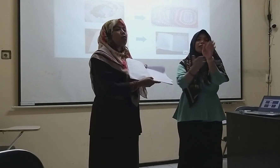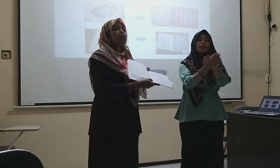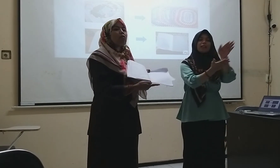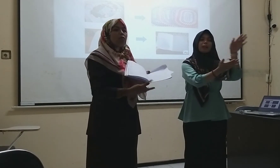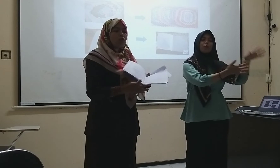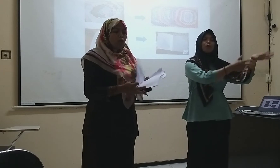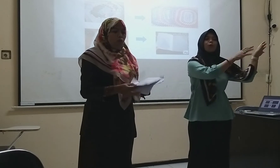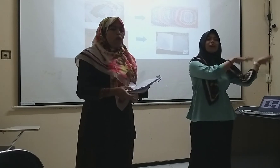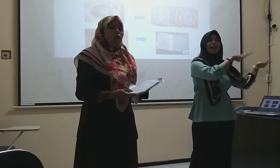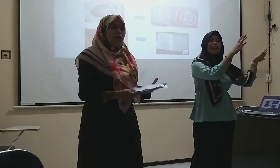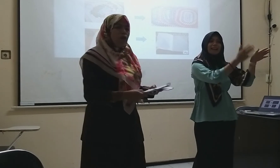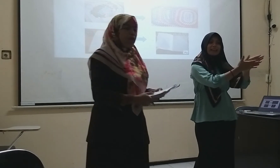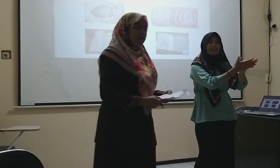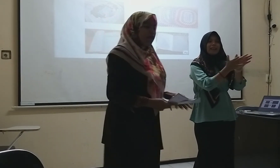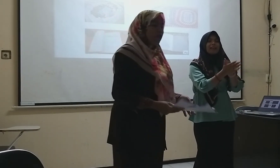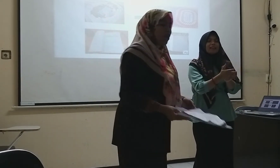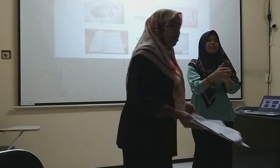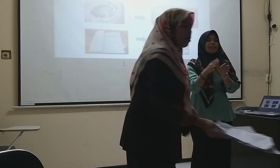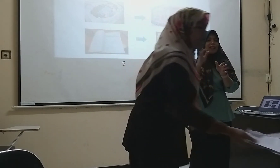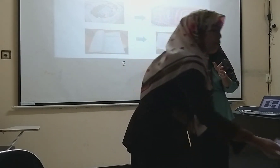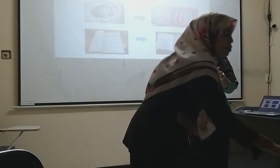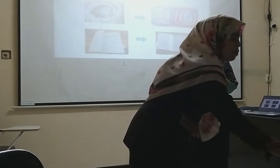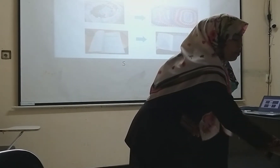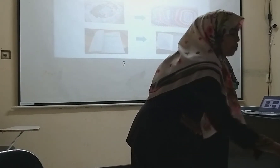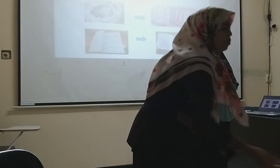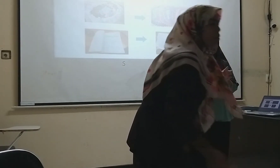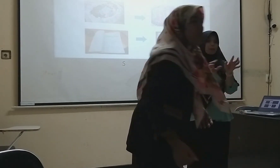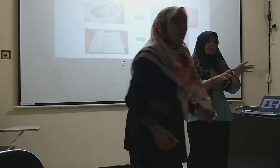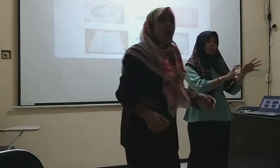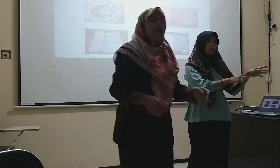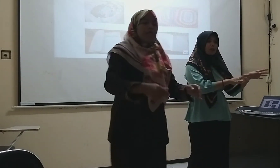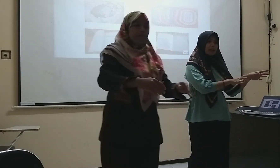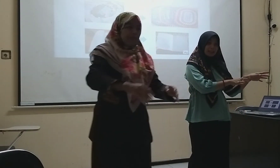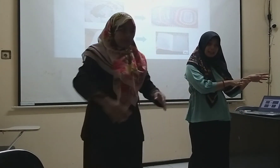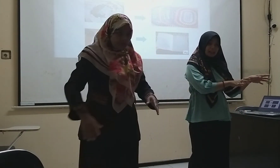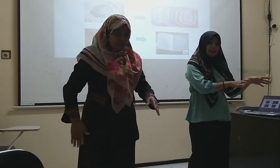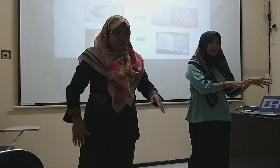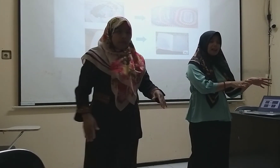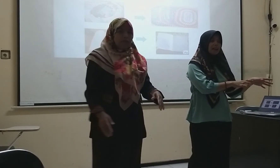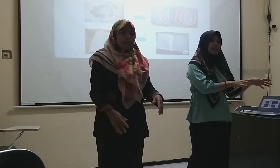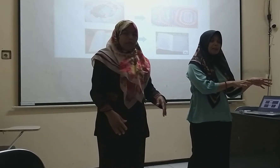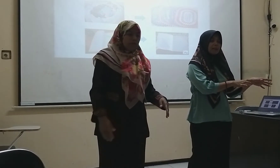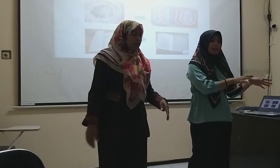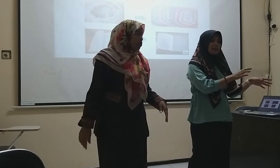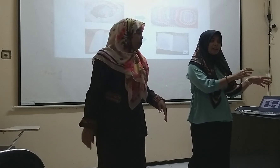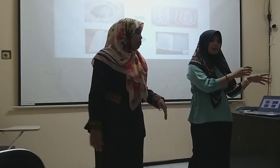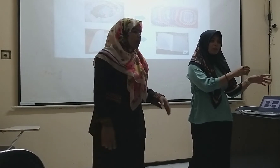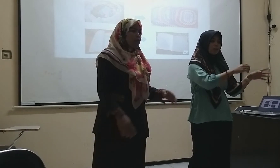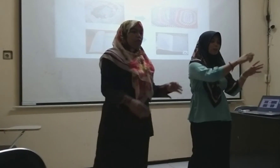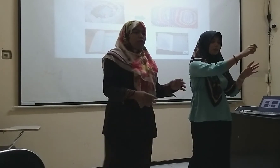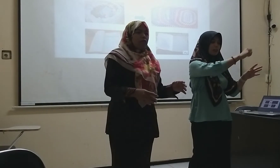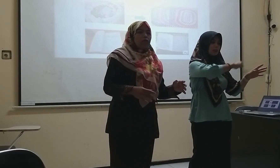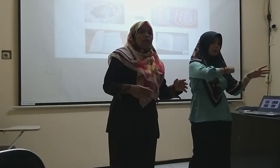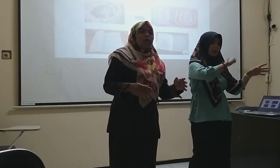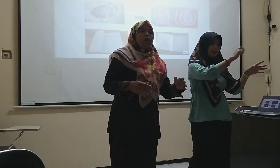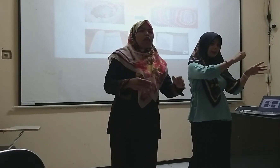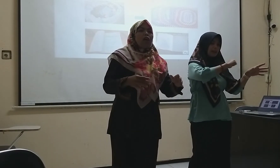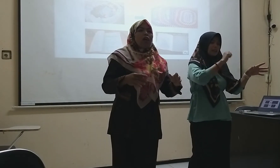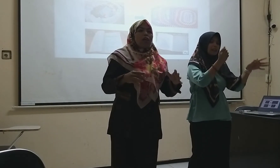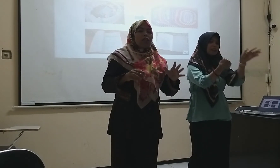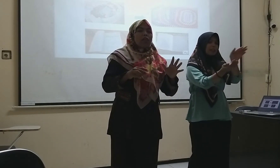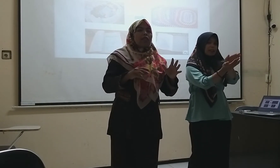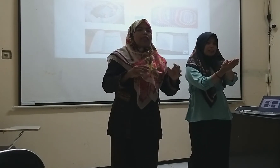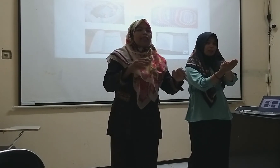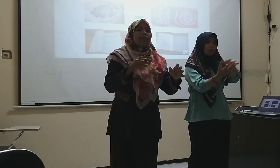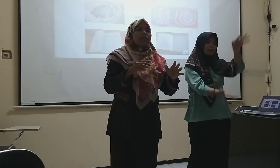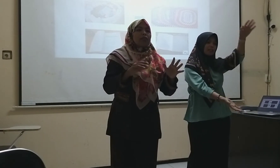atau dijilid dengan buku-buku yang lain. Jadi yang lainnya kan masih banyak buku-buku yang lain. Misalkan ada yang kosong itu kita sobek,